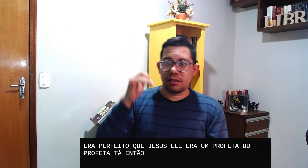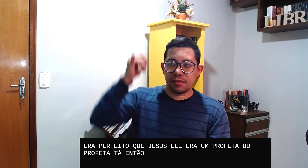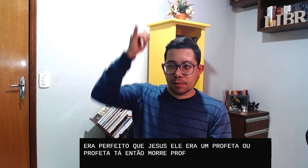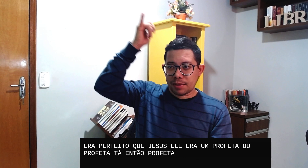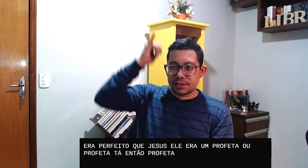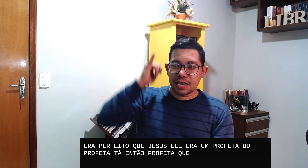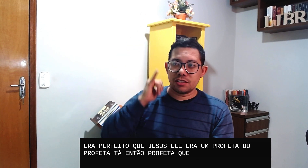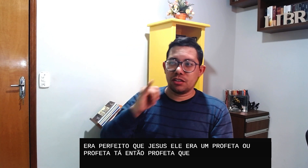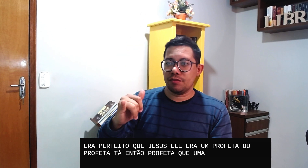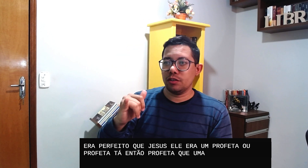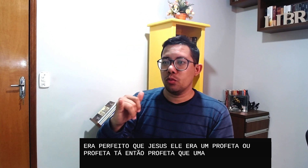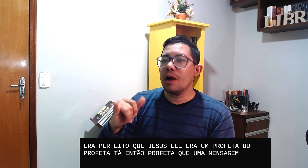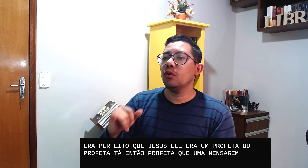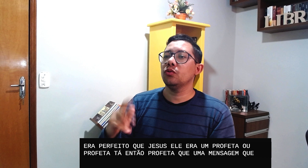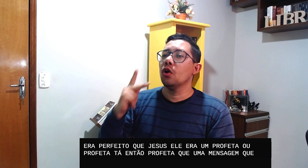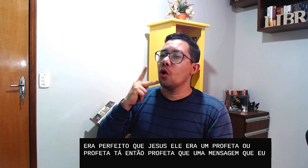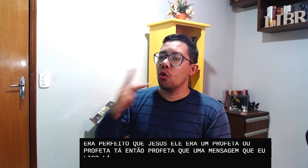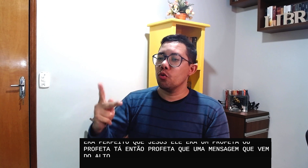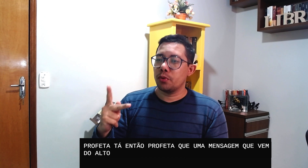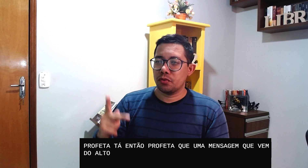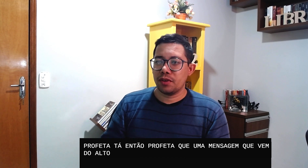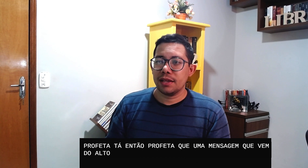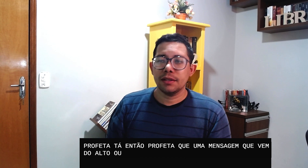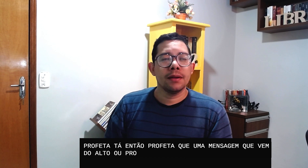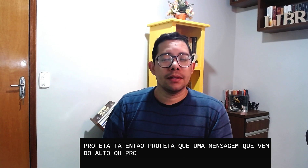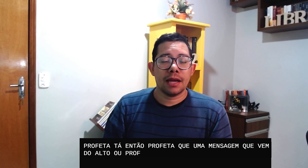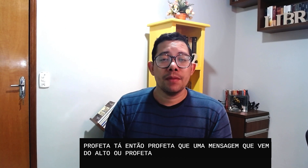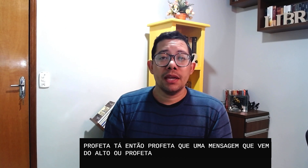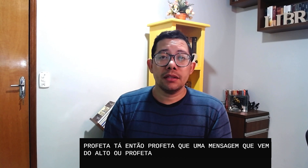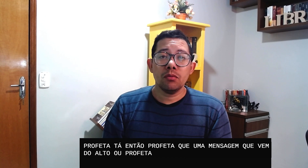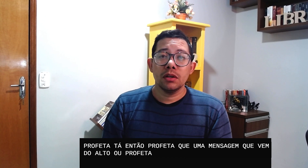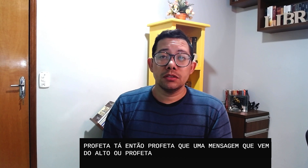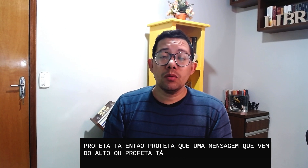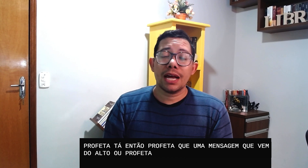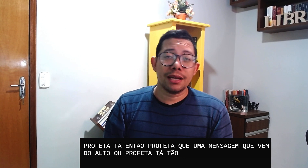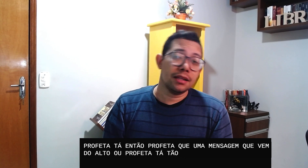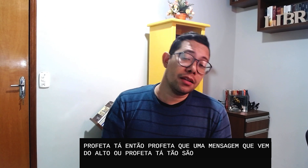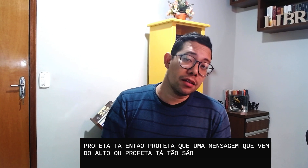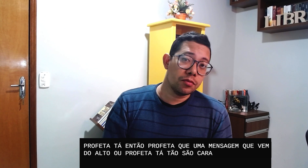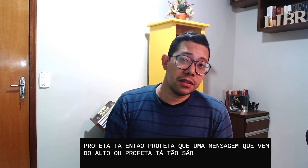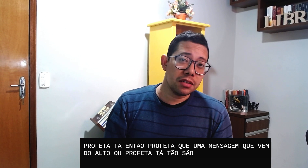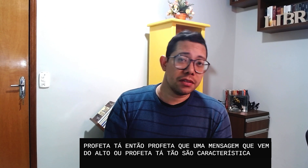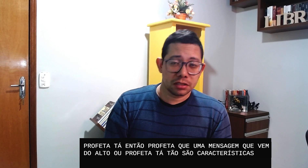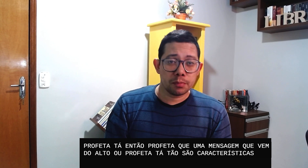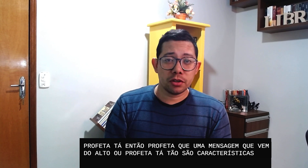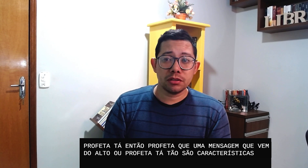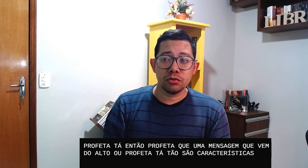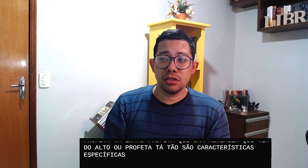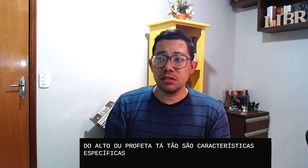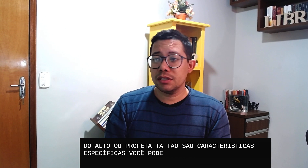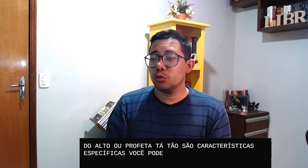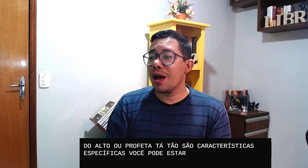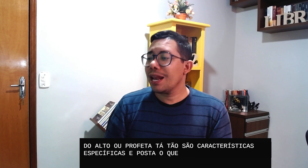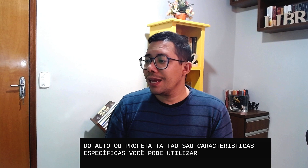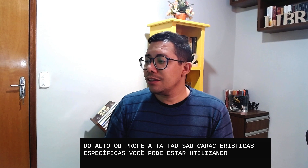uma mensagem que vem do alto, ou profeta, tá? Então, são características específicas que você pode estar utilizando,